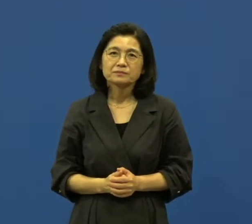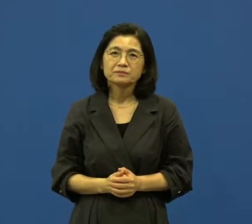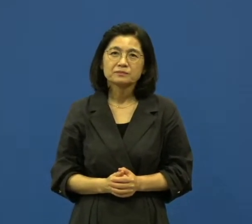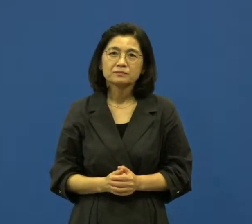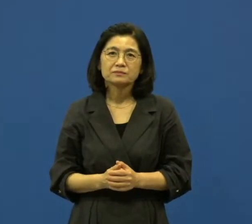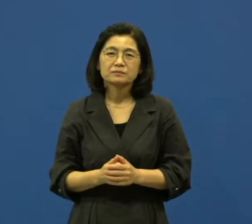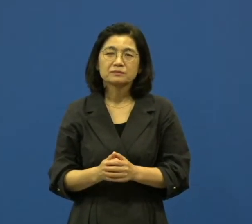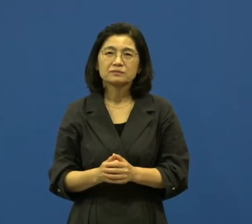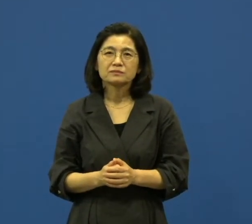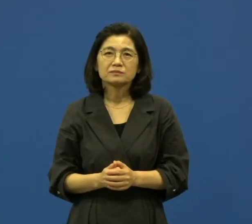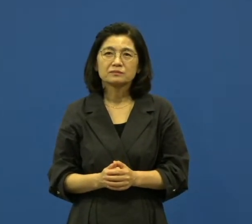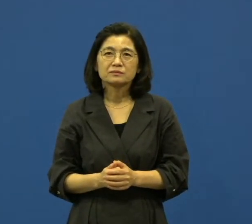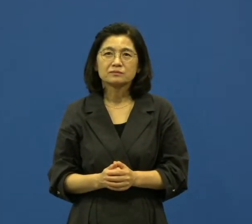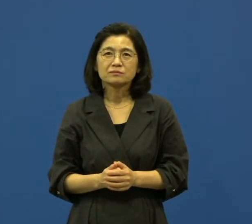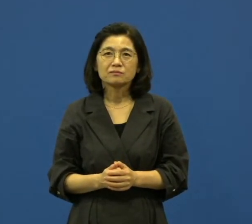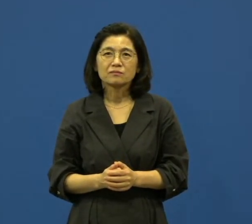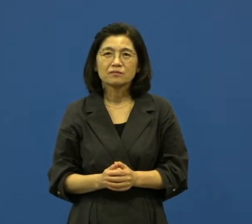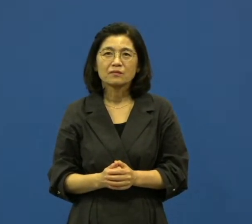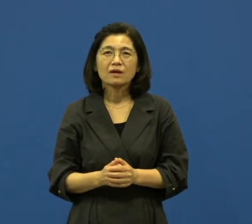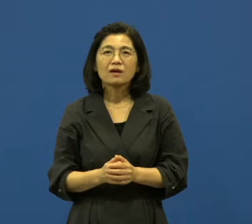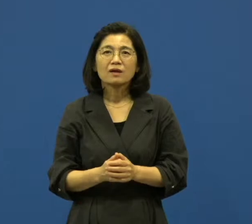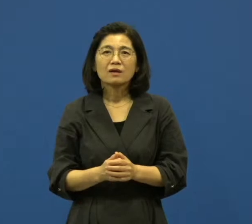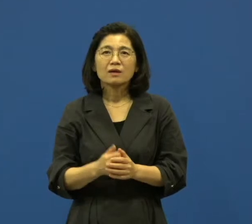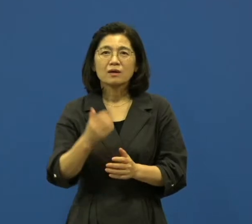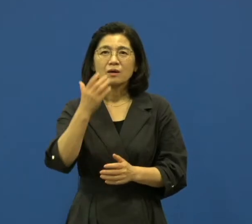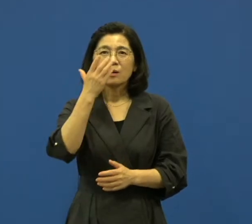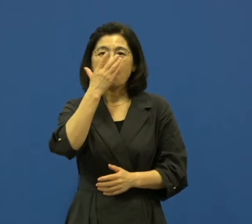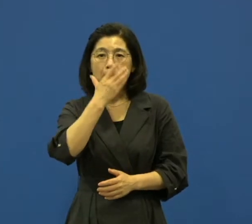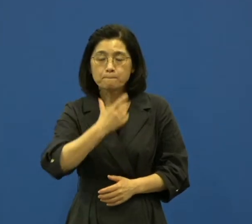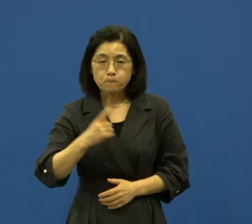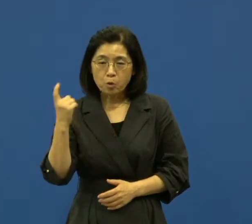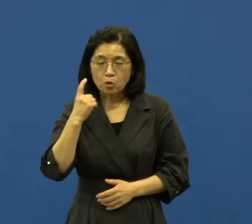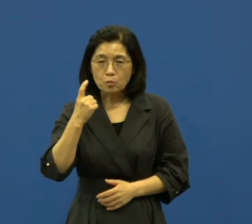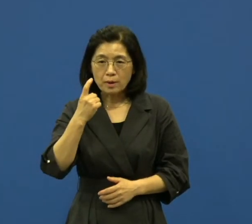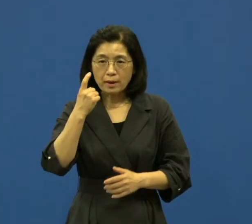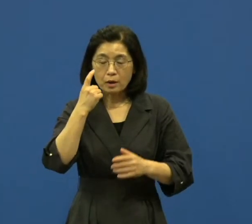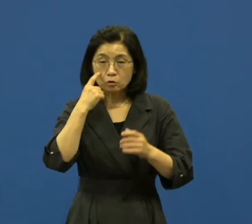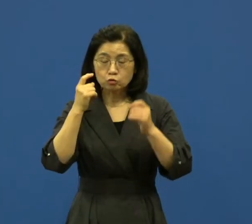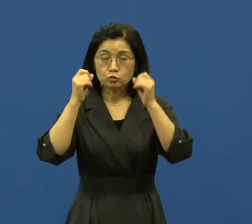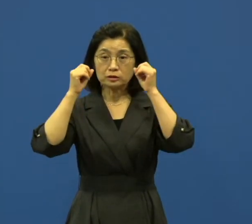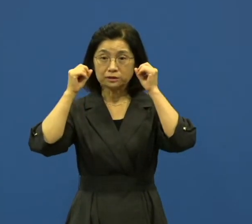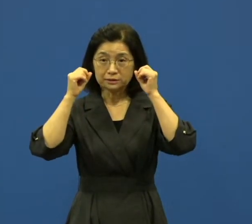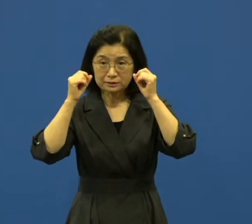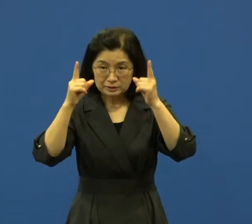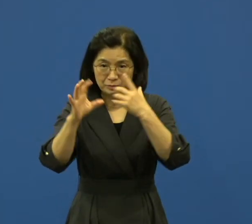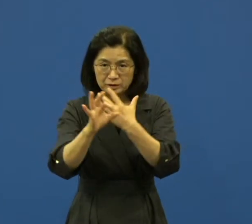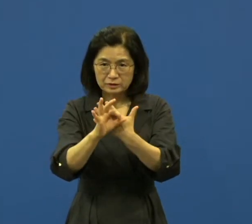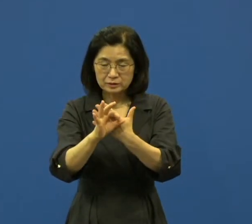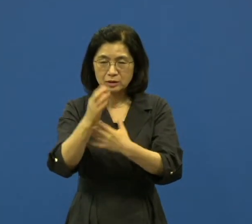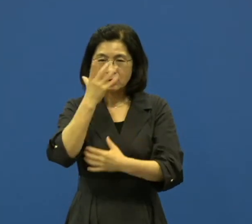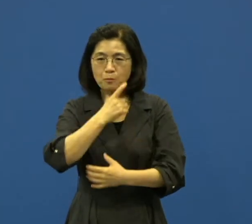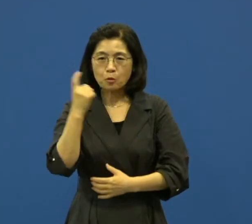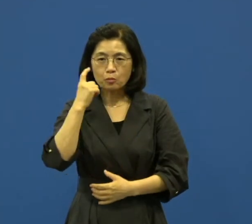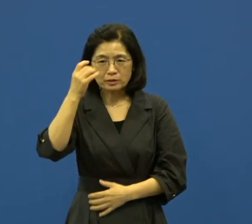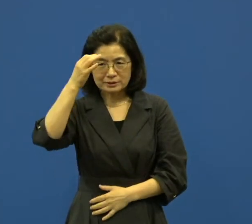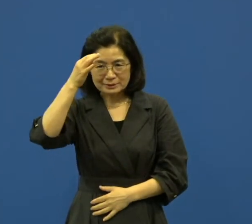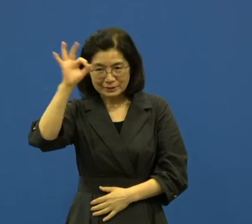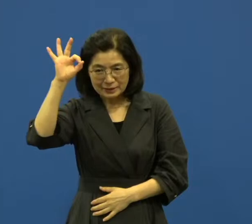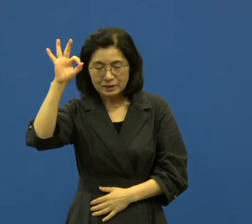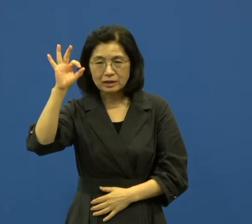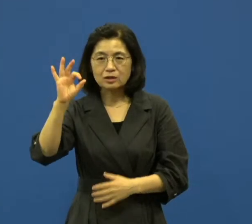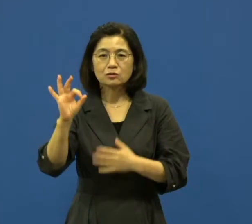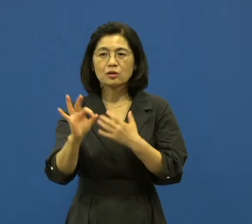하나님 미쳤지. 이런 거죠. crazy love라고 그러잖아요. 하나님이